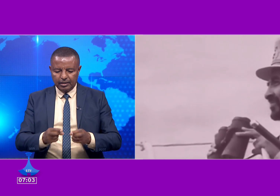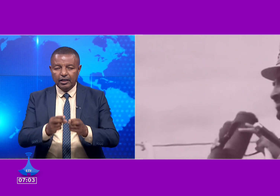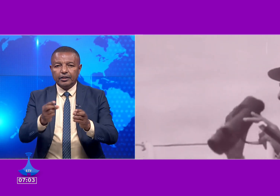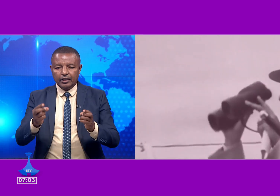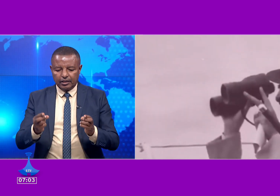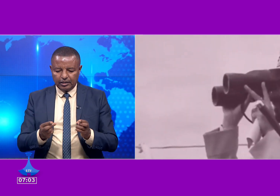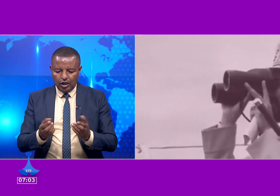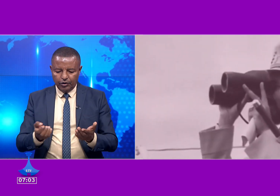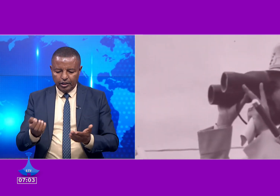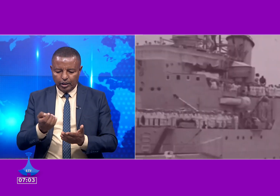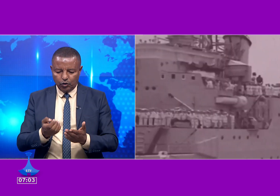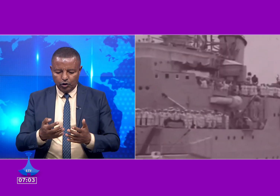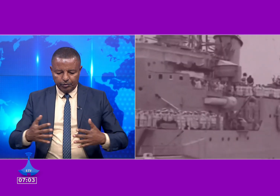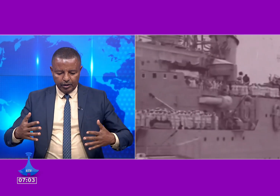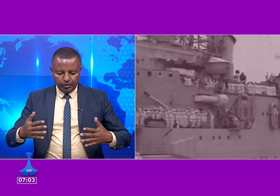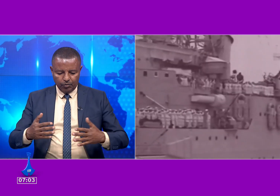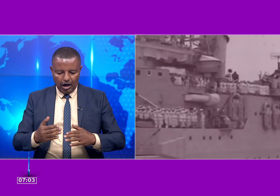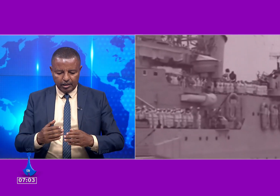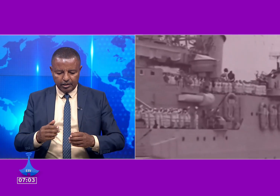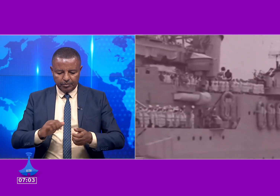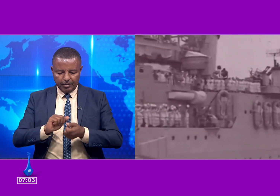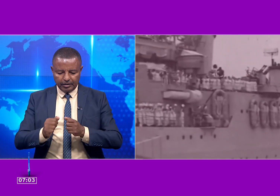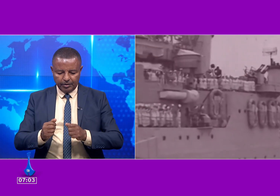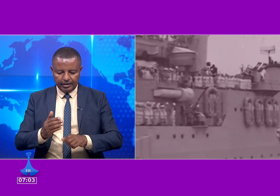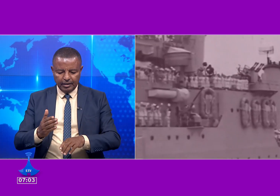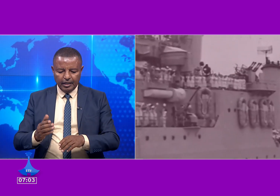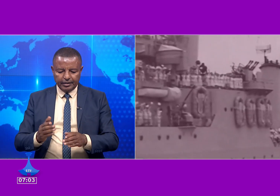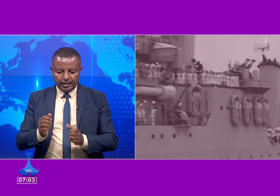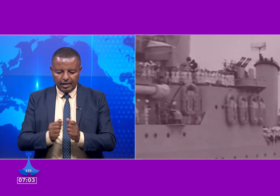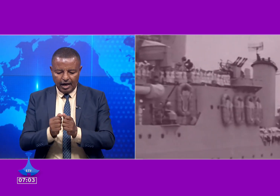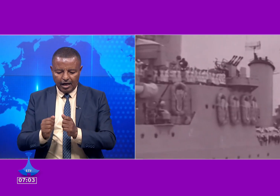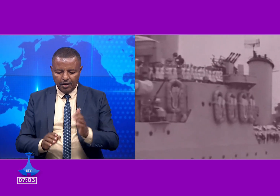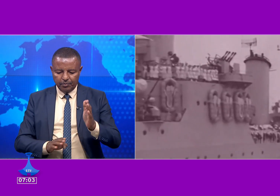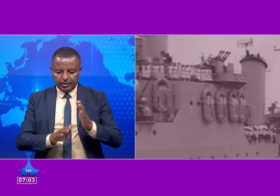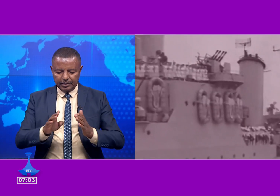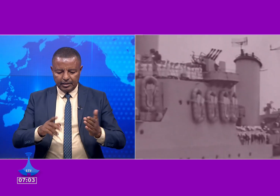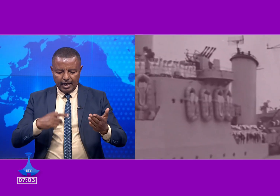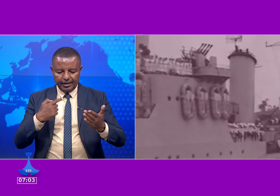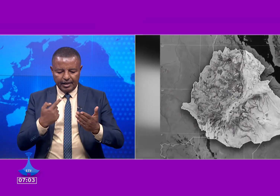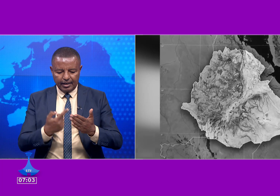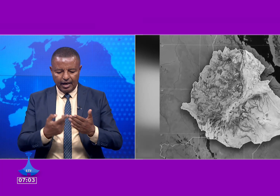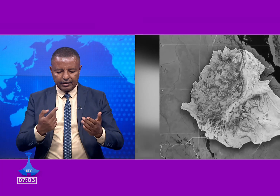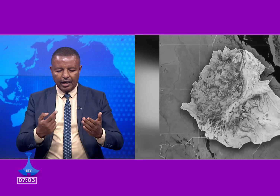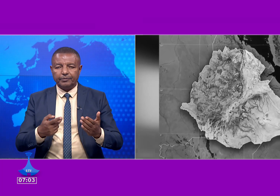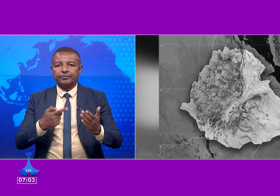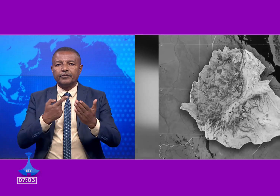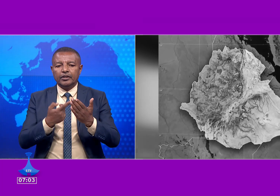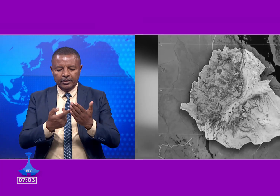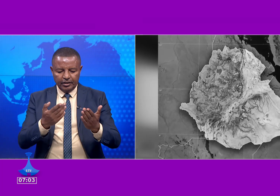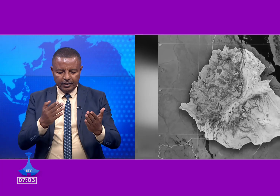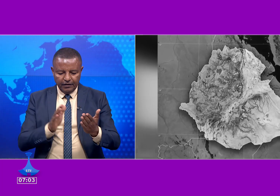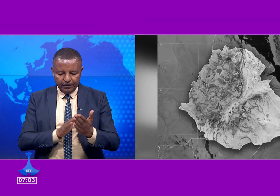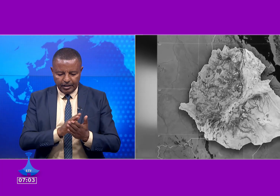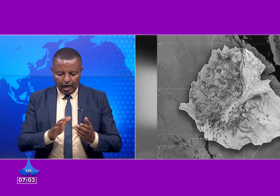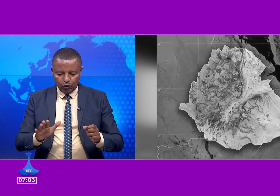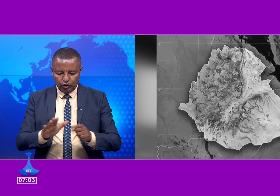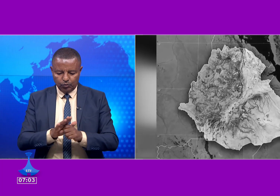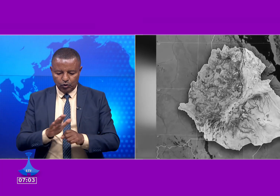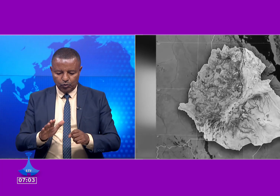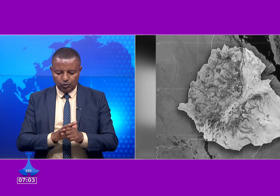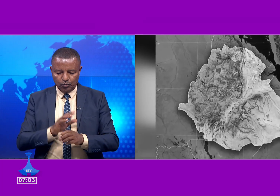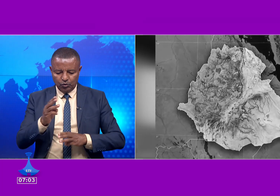በማጣመር የቀጠናውን ኢኮኖሚ መዋቅር በማዘመን የጋራ ብልጽግናን ያረጋግጣል። ይህ